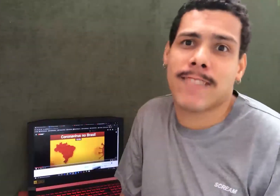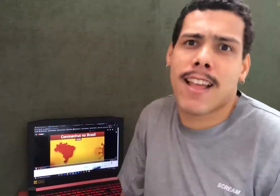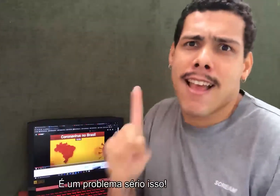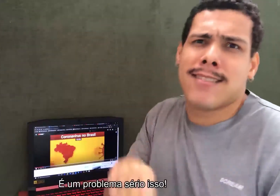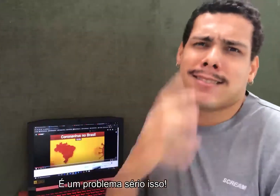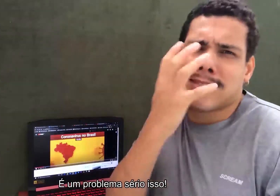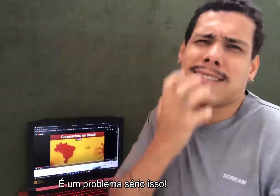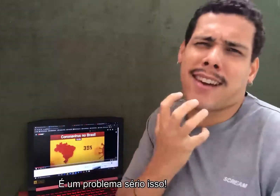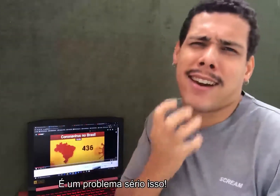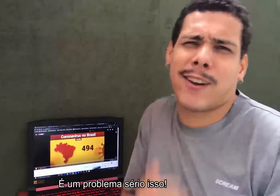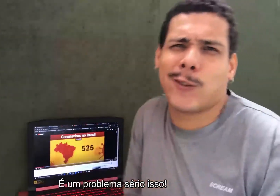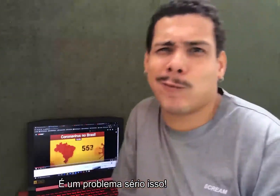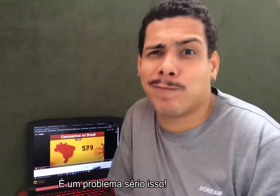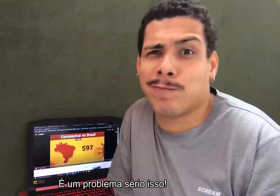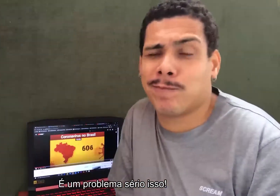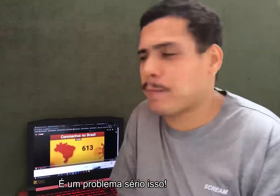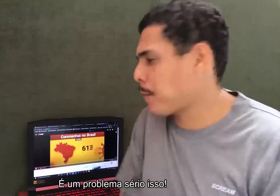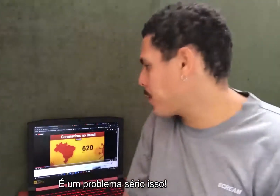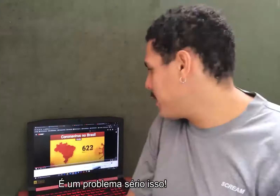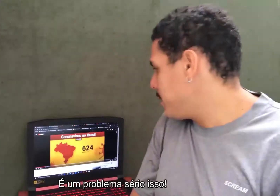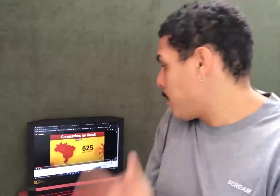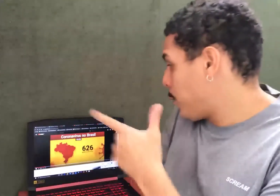É um problema sério isso.